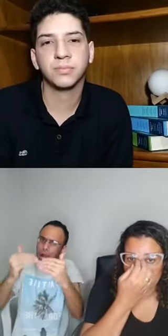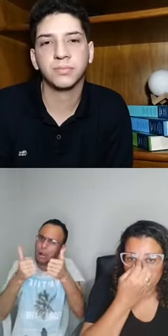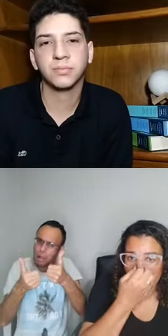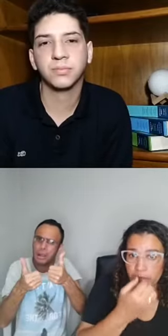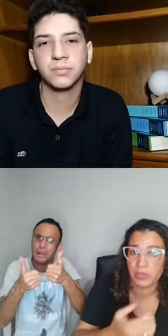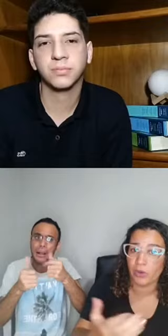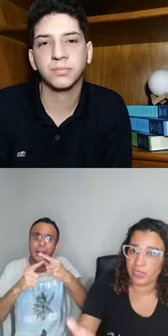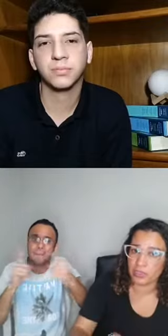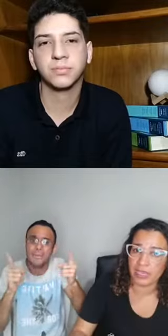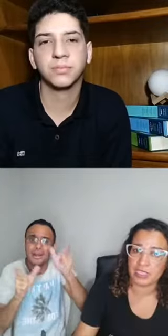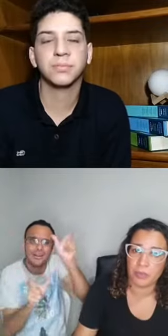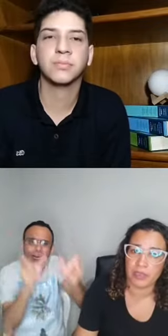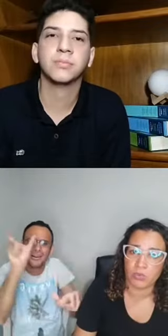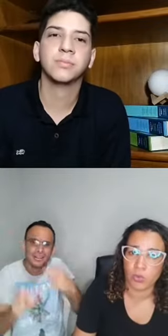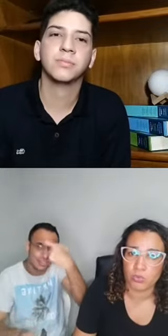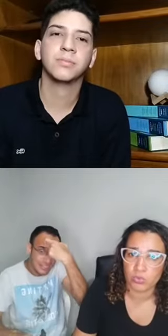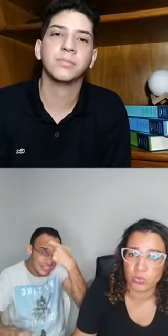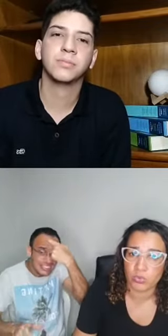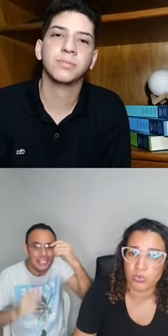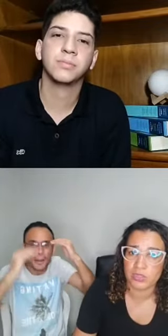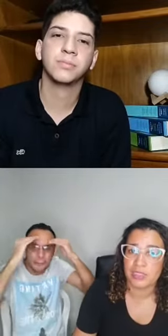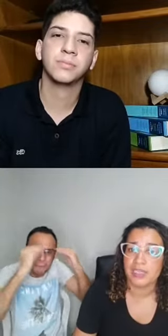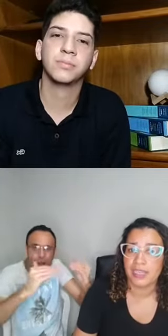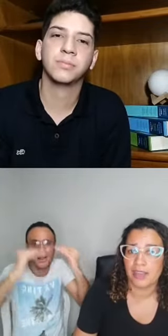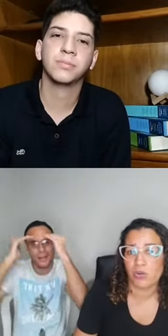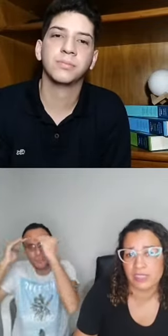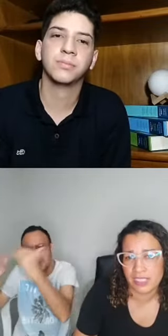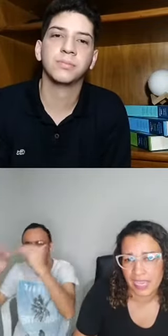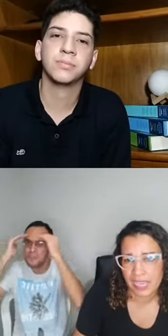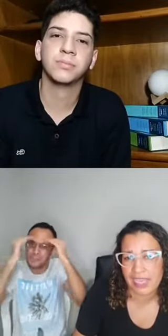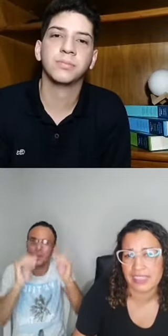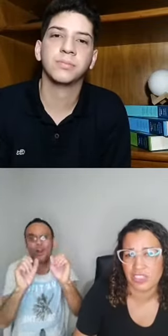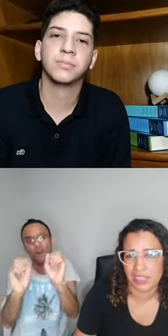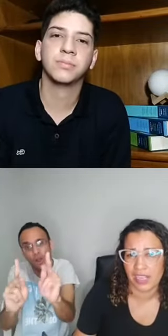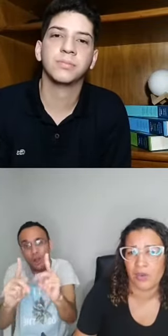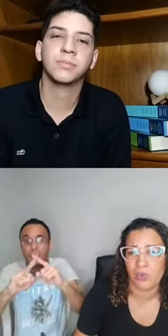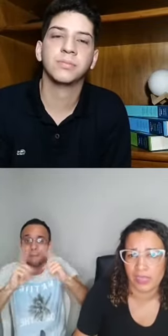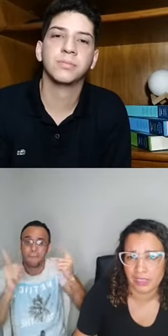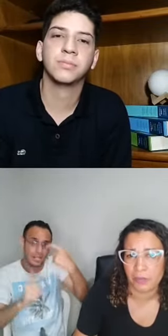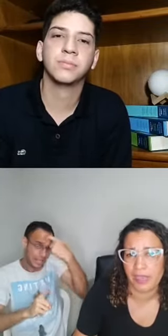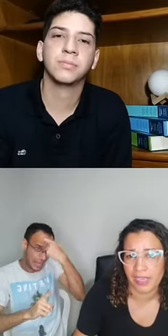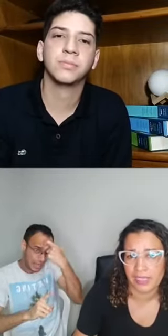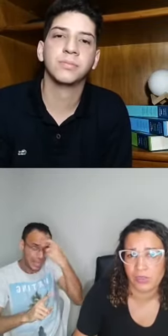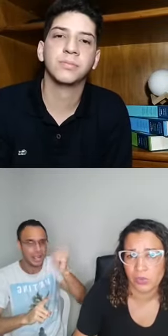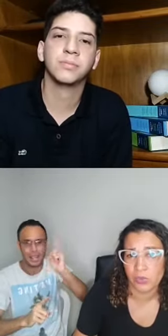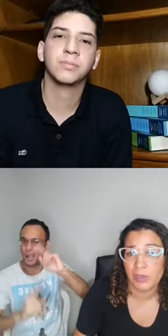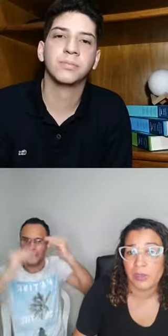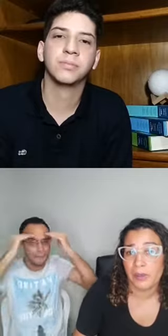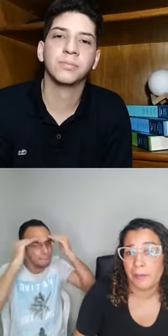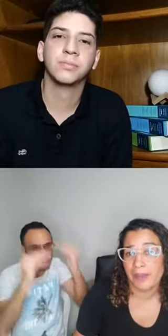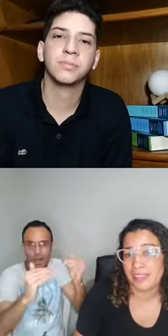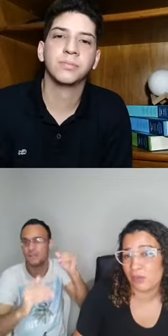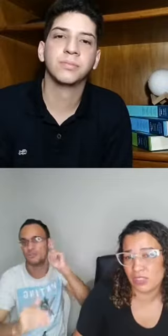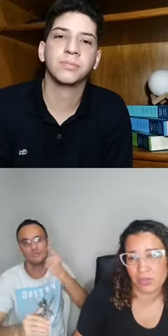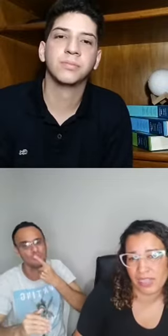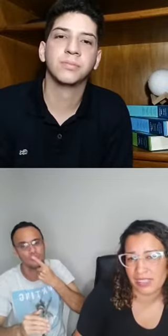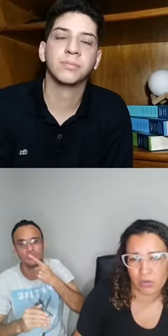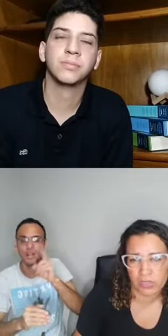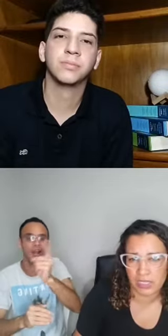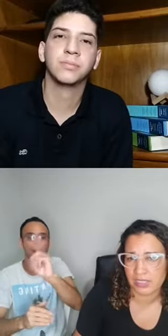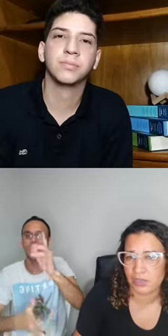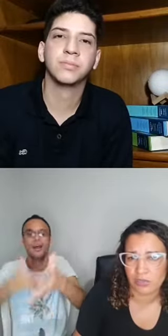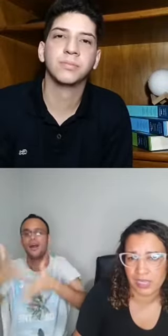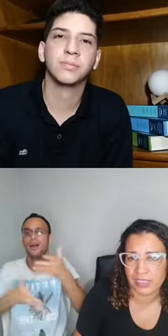surdos e foi explicou. Isso é respeito com os surdos, né? A consciência de cada um, respeito. Mas tem uns que não tem